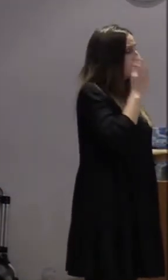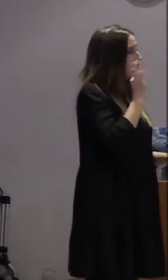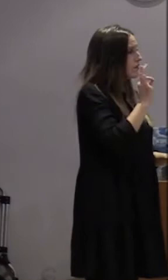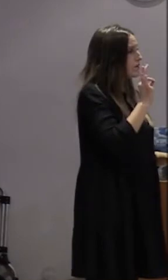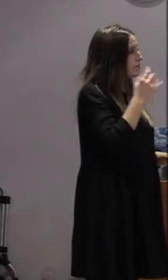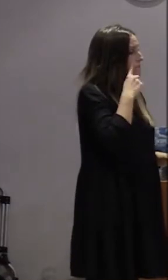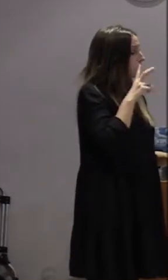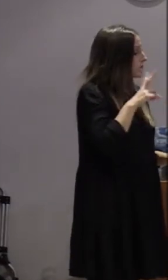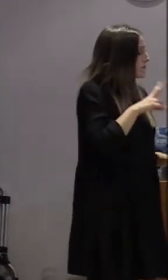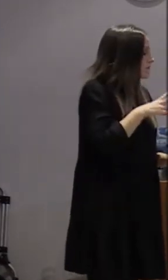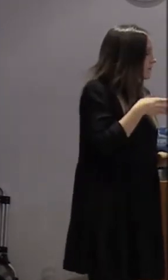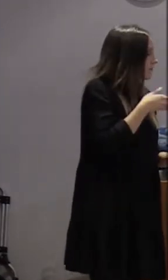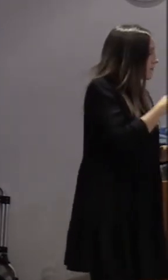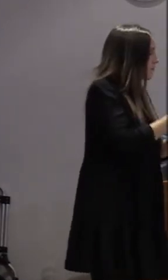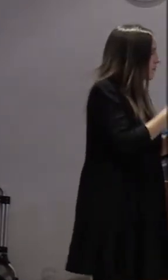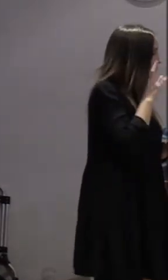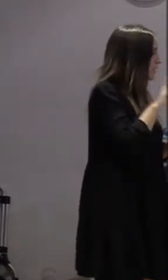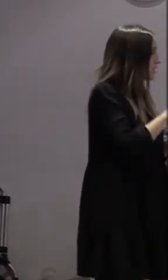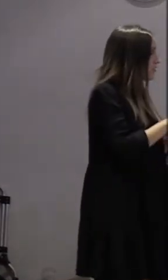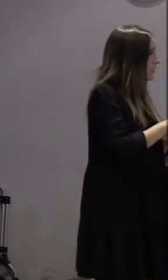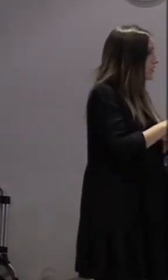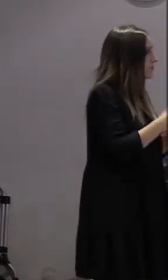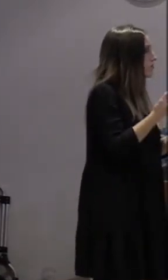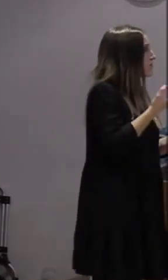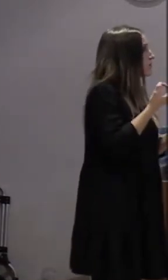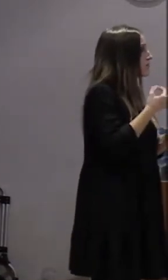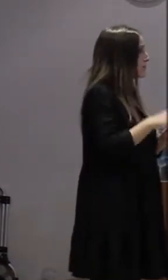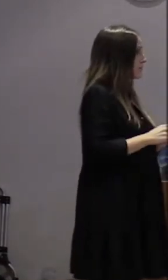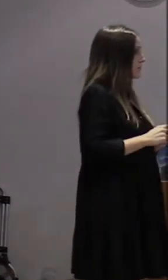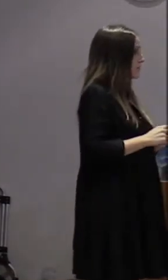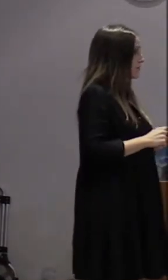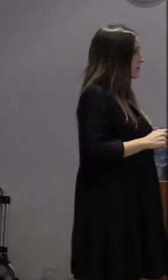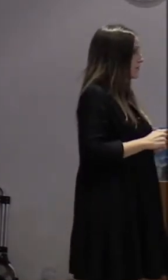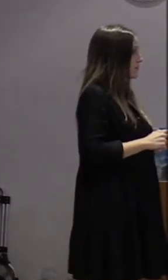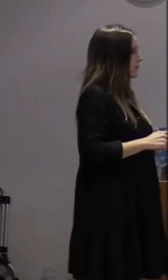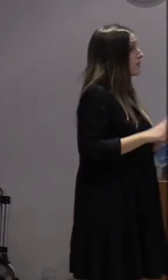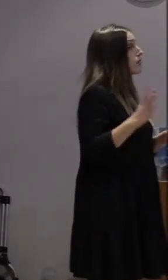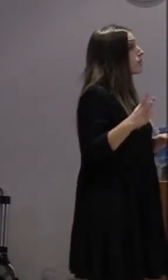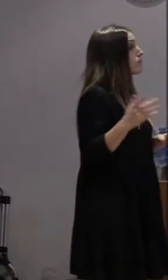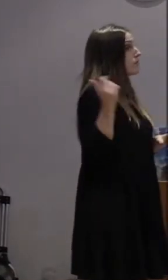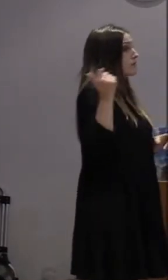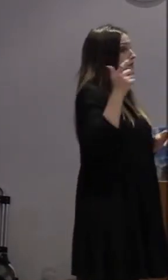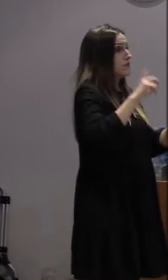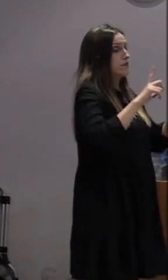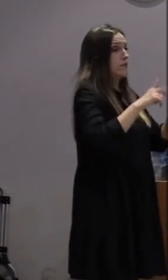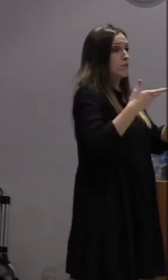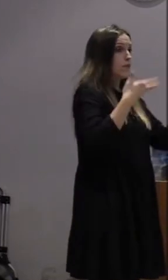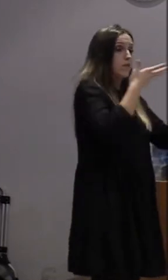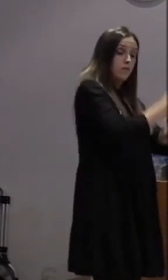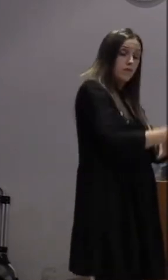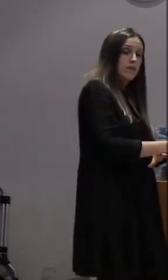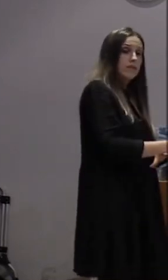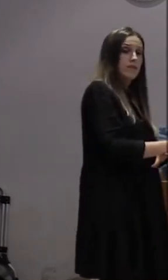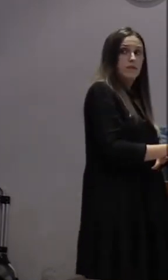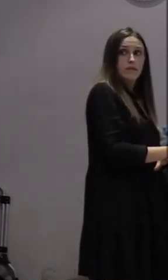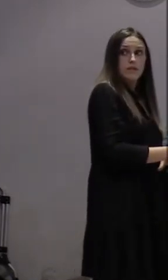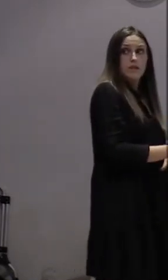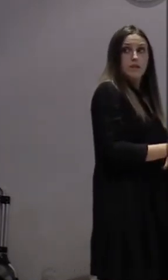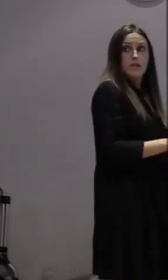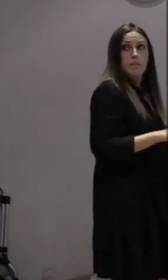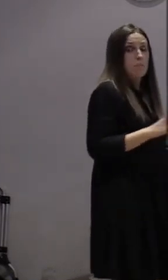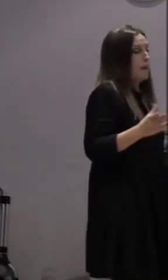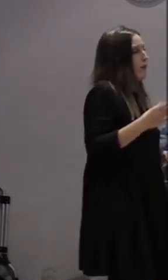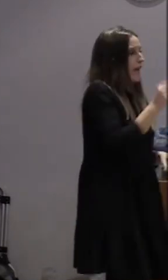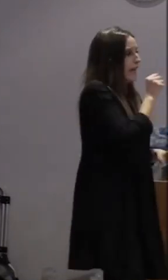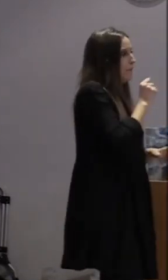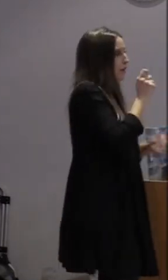acerca a ver qué está pasando allí, que dicen que está haciendo el río en Polar. Pues Sisley se acercó a Port Marly. Pero claro, él no era un periodista